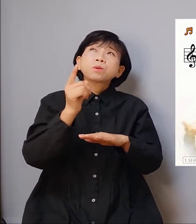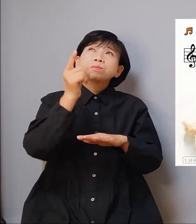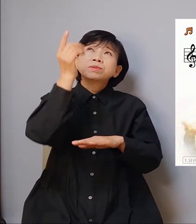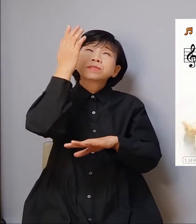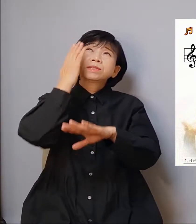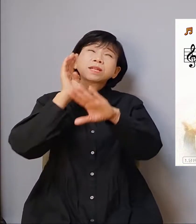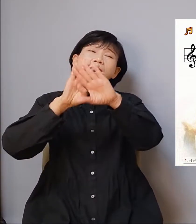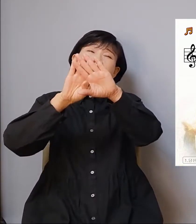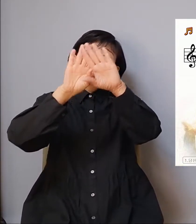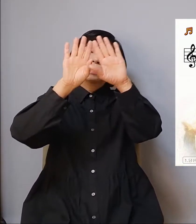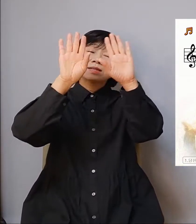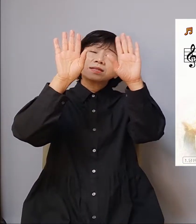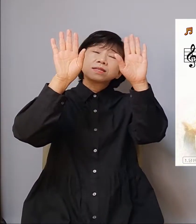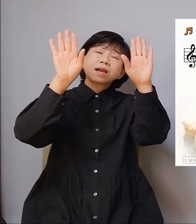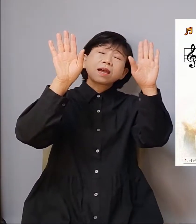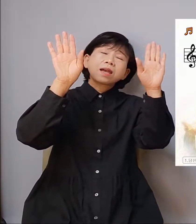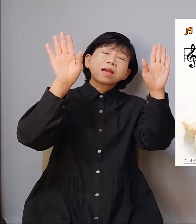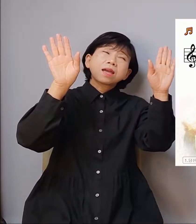왕 높은